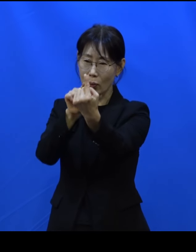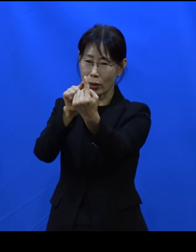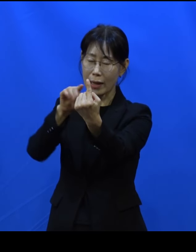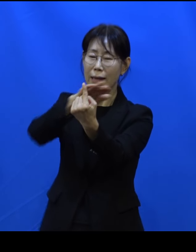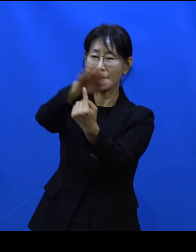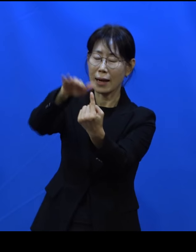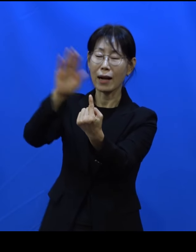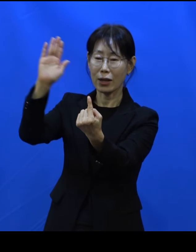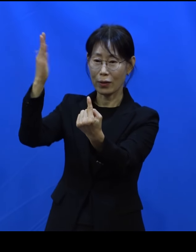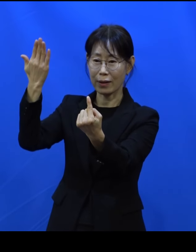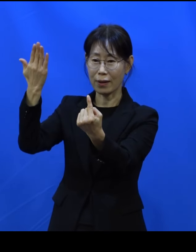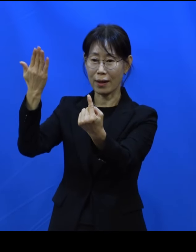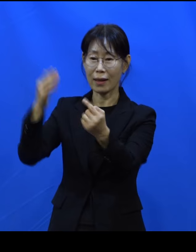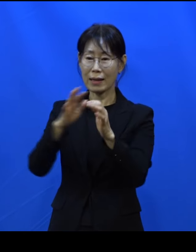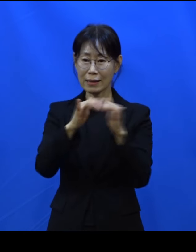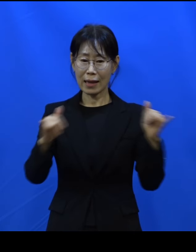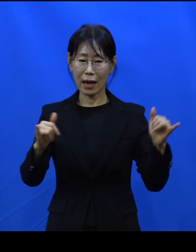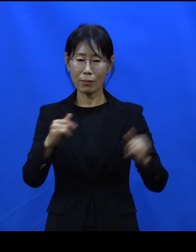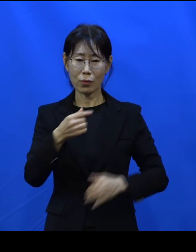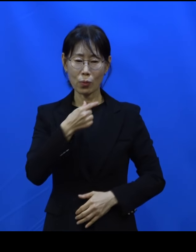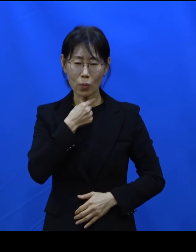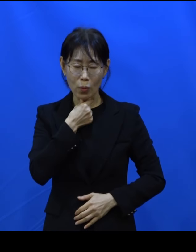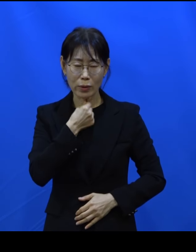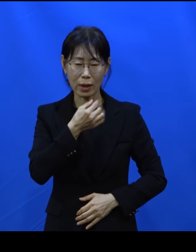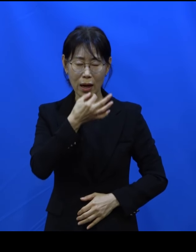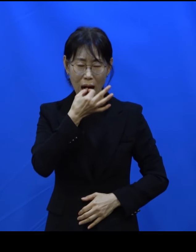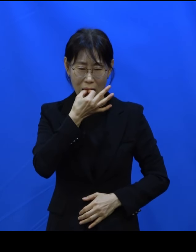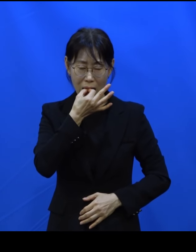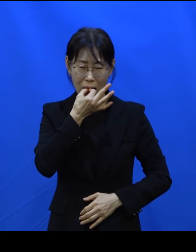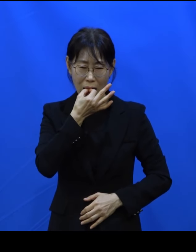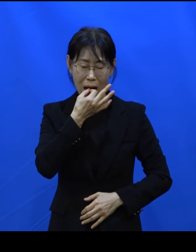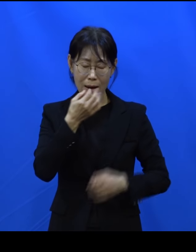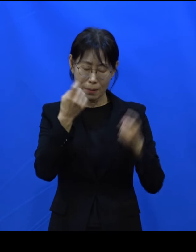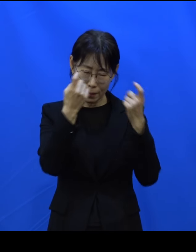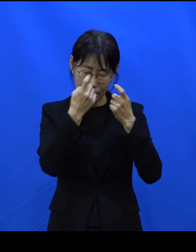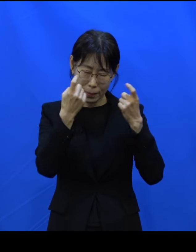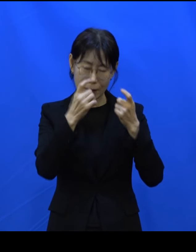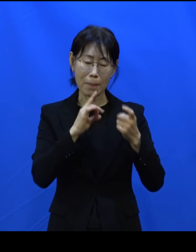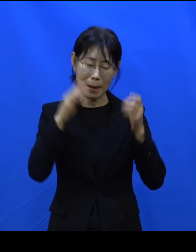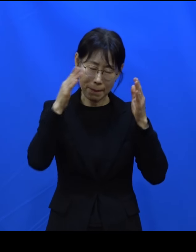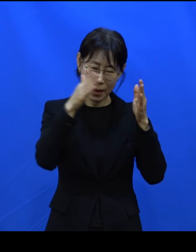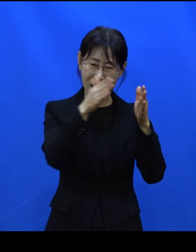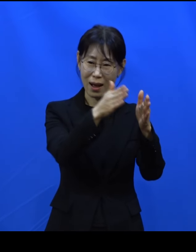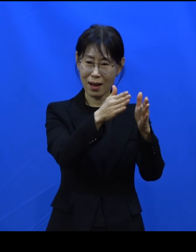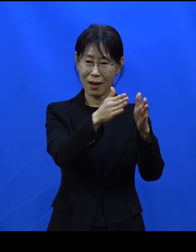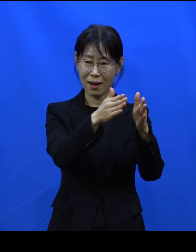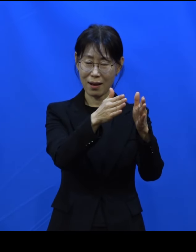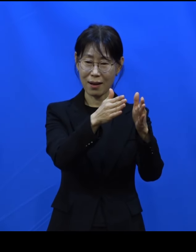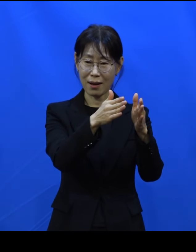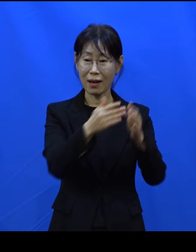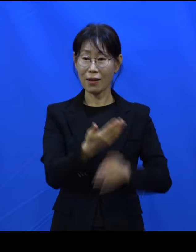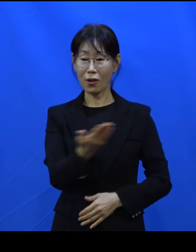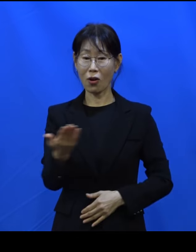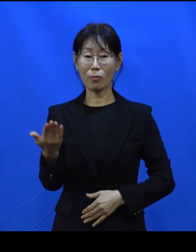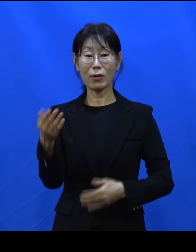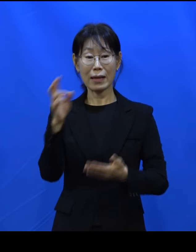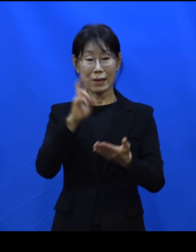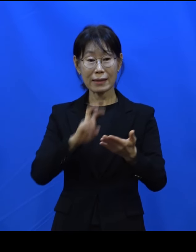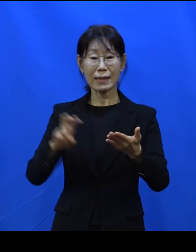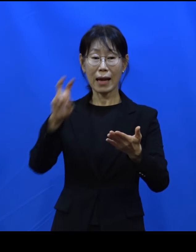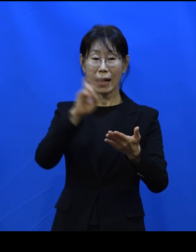인간은 욕망한 것을 바라봐요. 여러분, 찬양이 뭐예요? 누가 찬양하죠? 관조할 줄 아는 사람이에요.